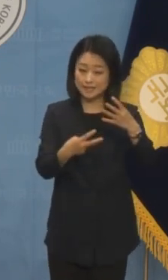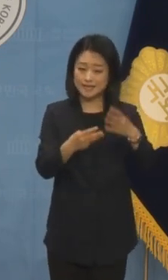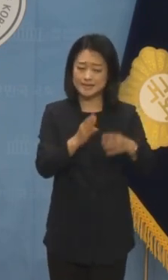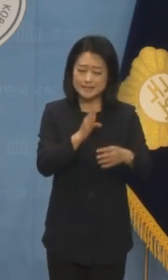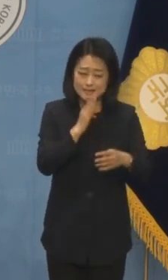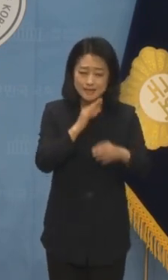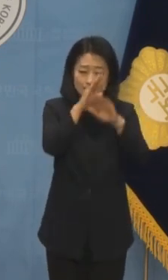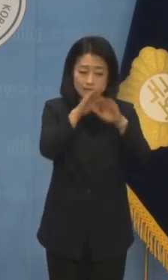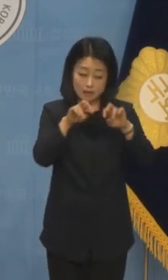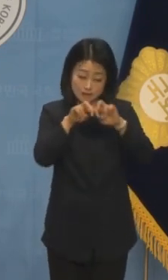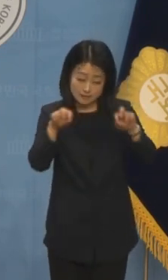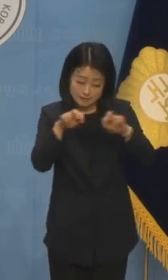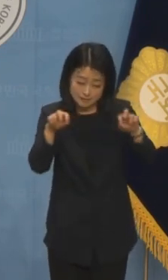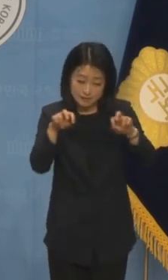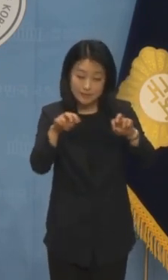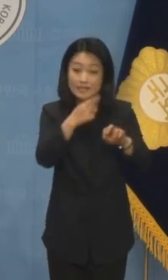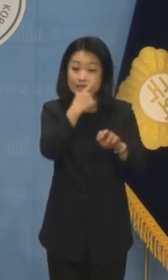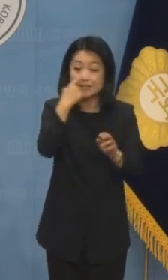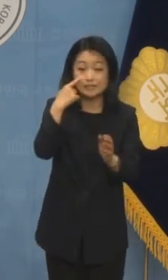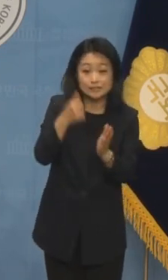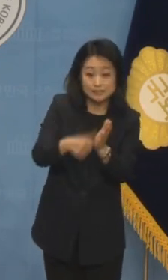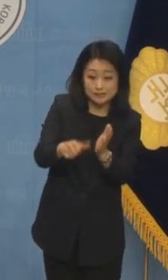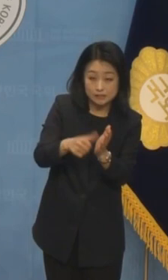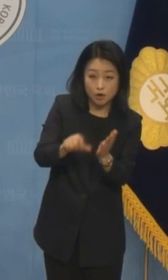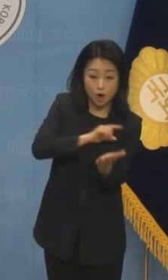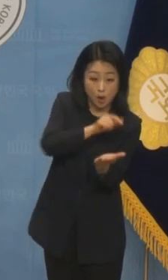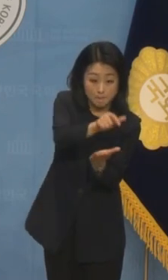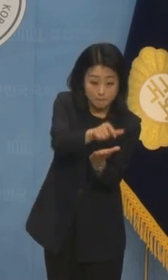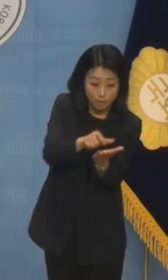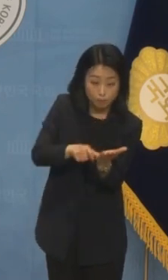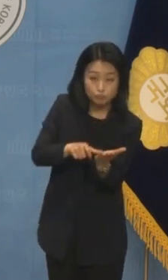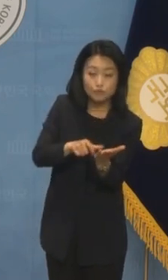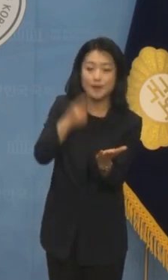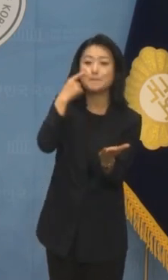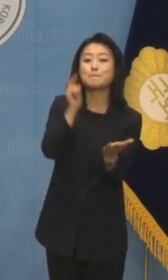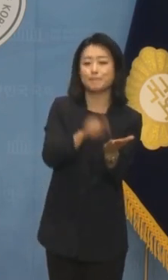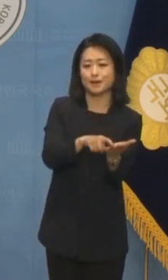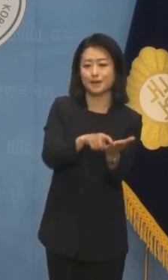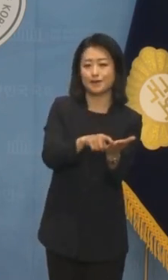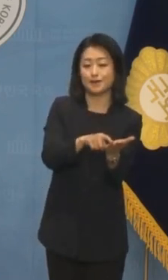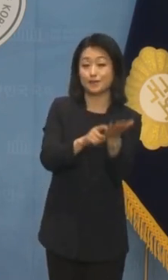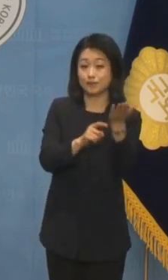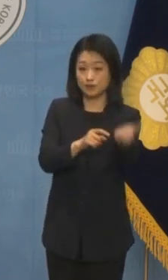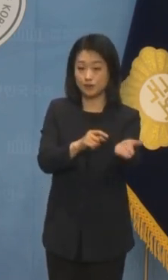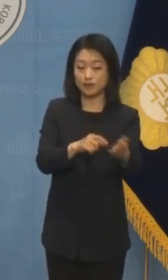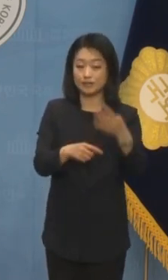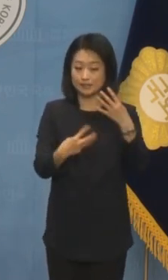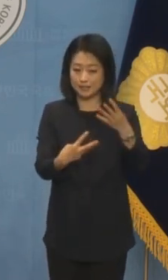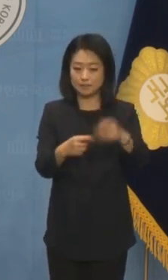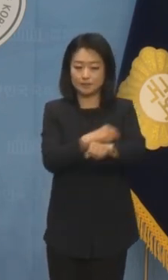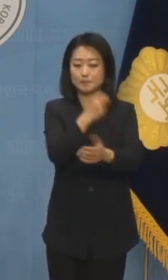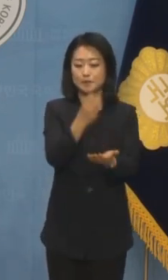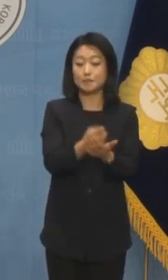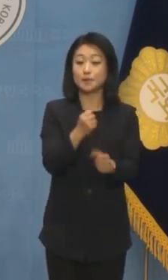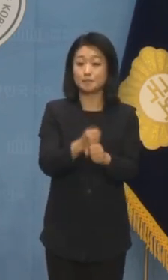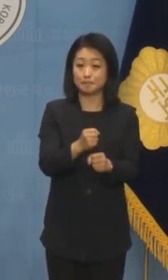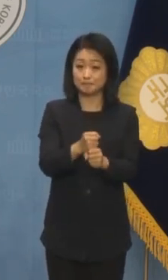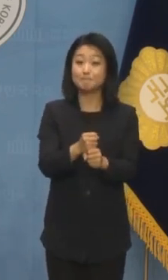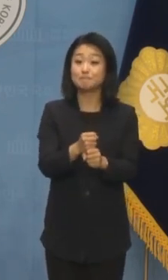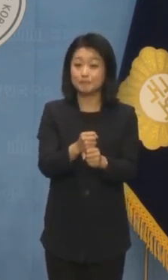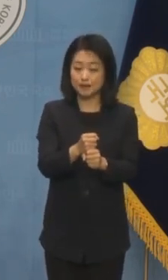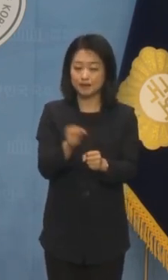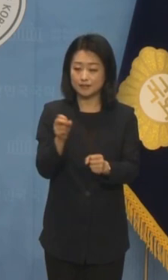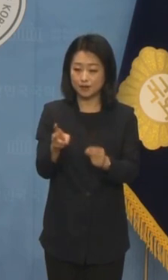진실의 결정적 증거인 수형인 명부를 찾아냈습니다. 이어서 제주 4.3 특별법을 발의했고